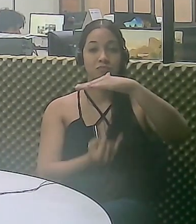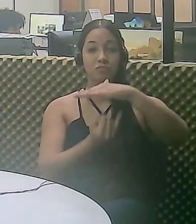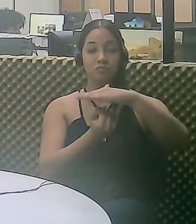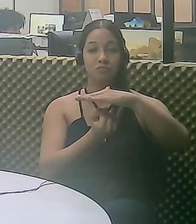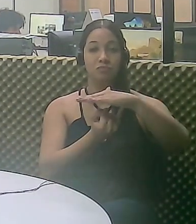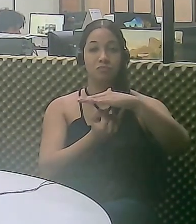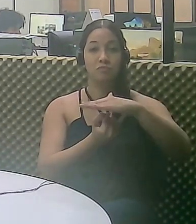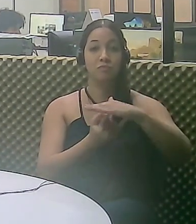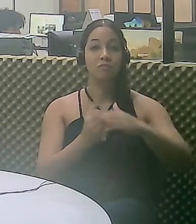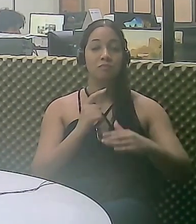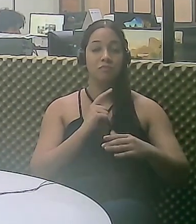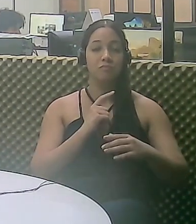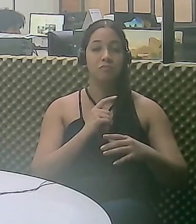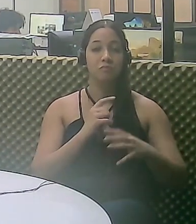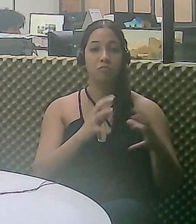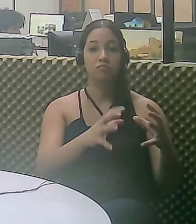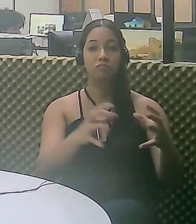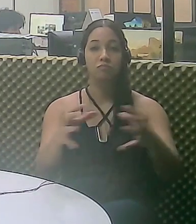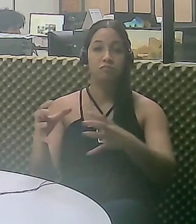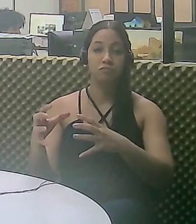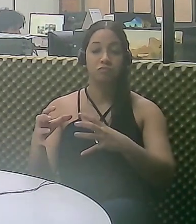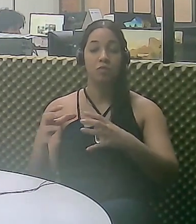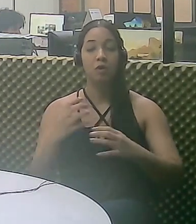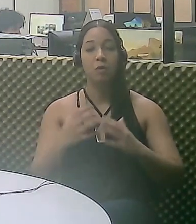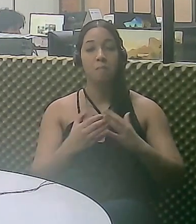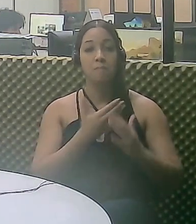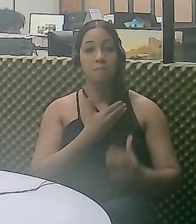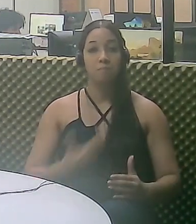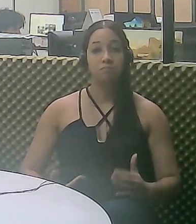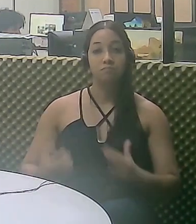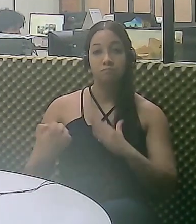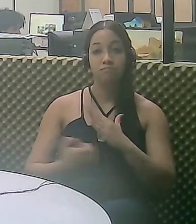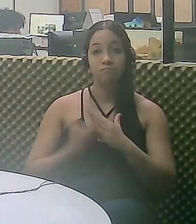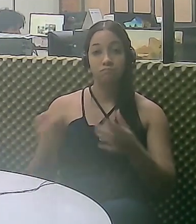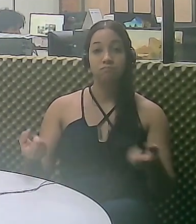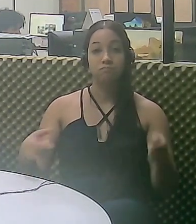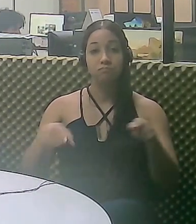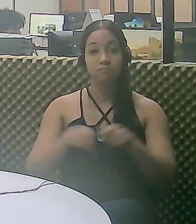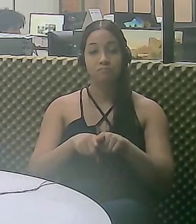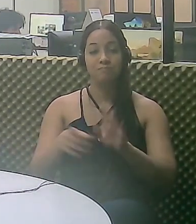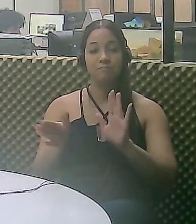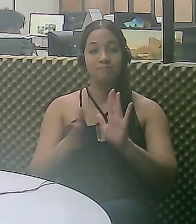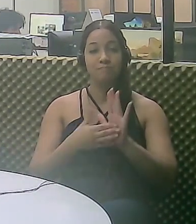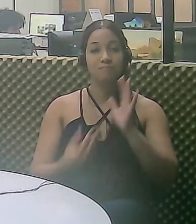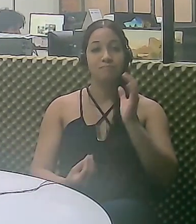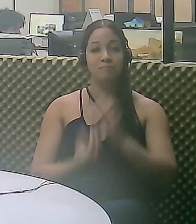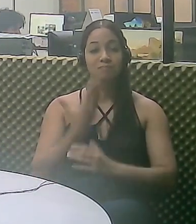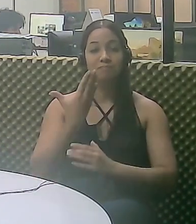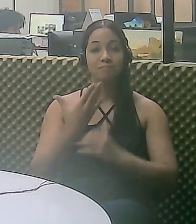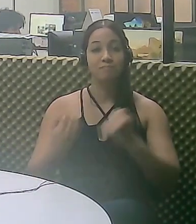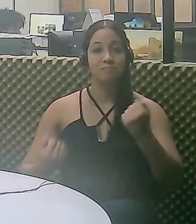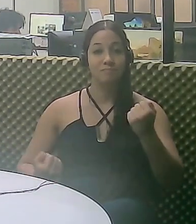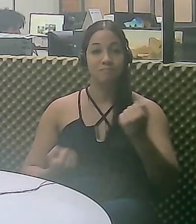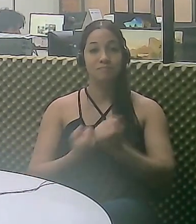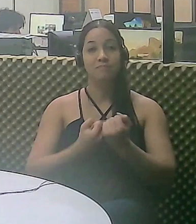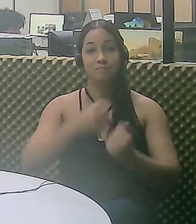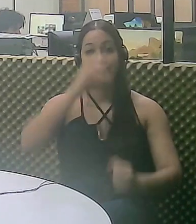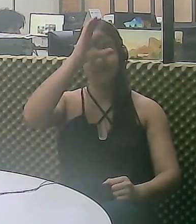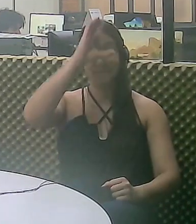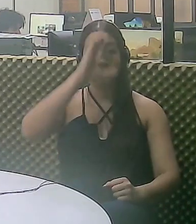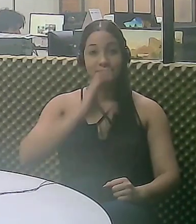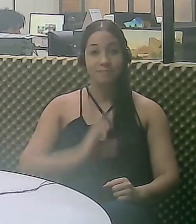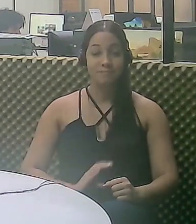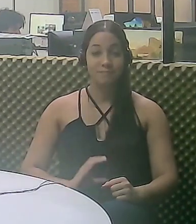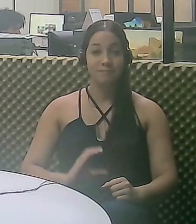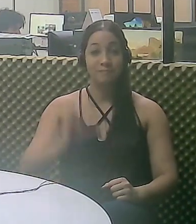interinstitucional que reúne órgãos públicos, empresas e parceiros. A proposta é criar uma rede de apoio à cidadania por